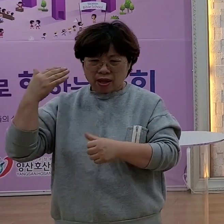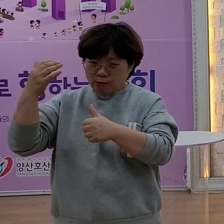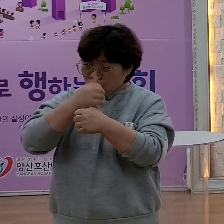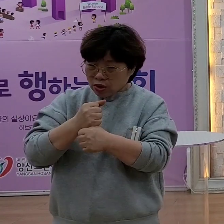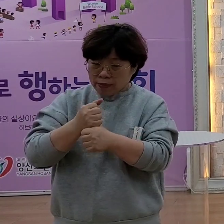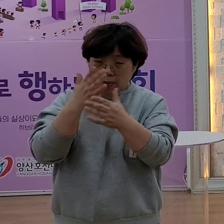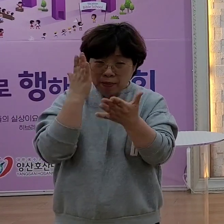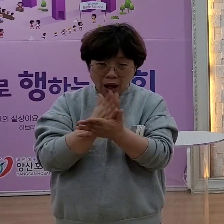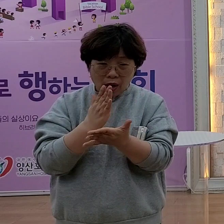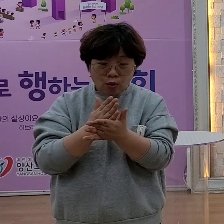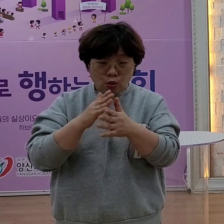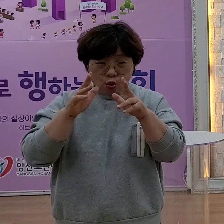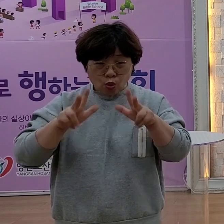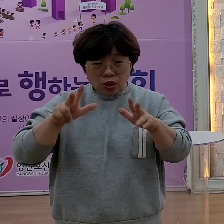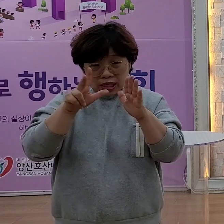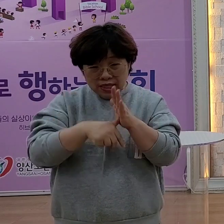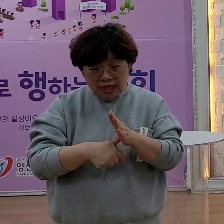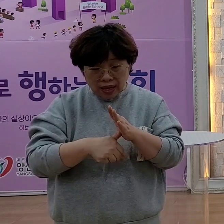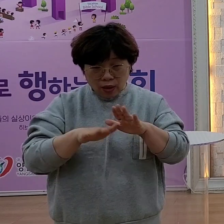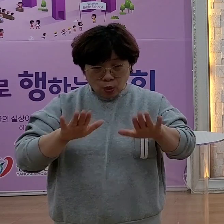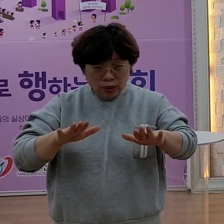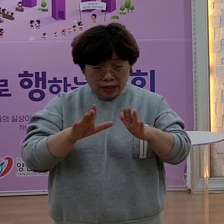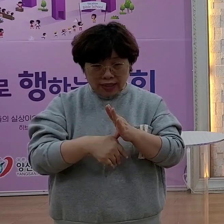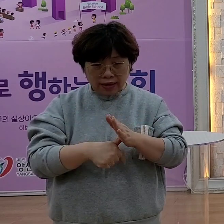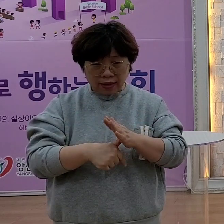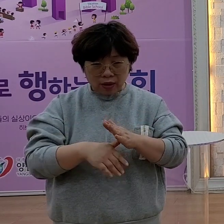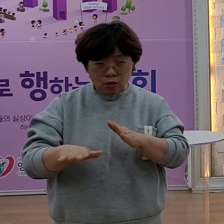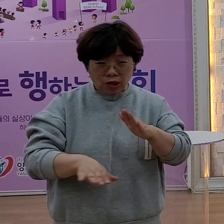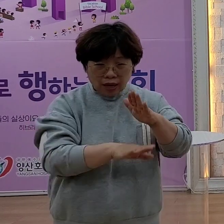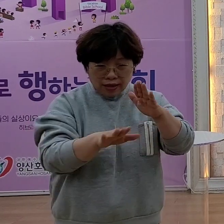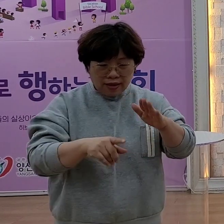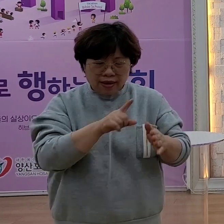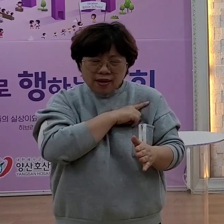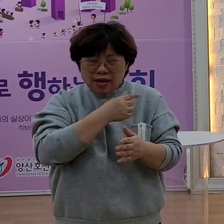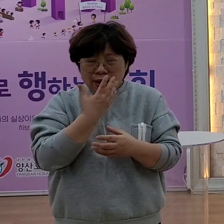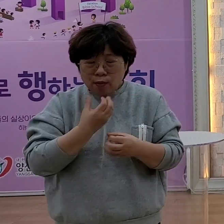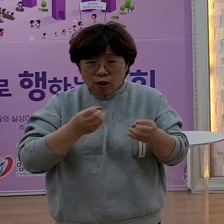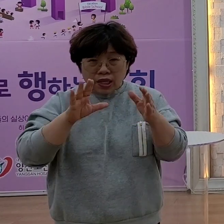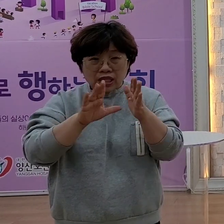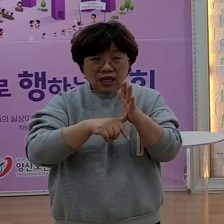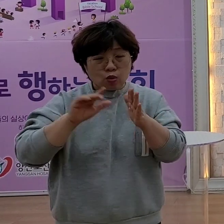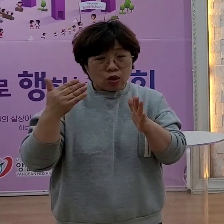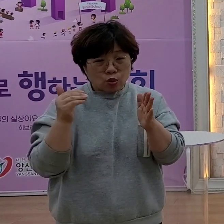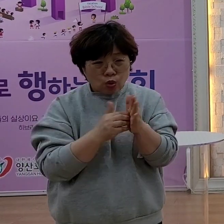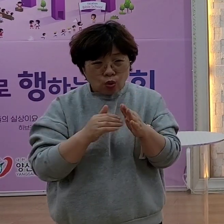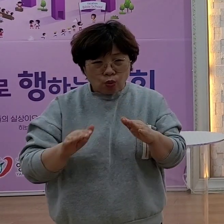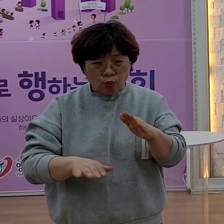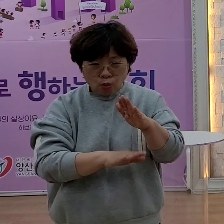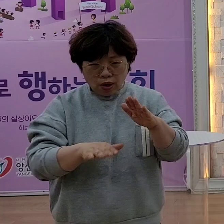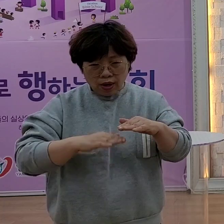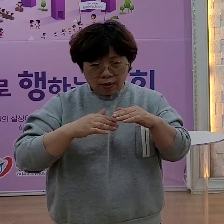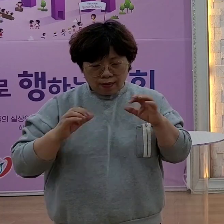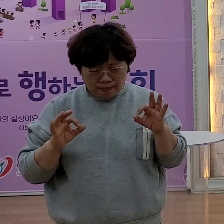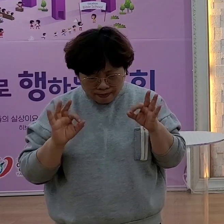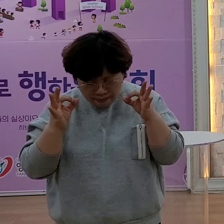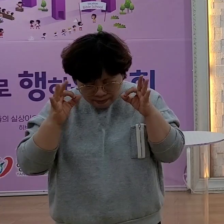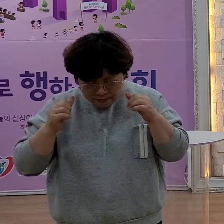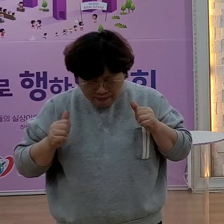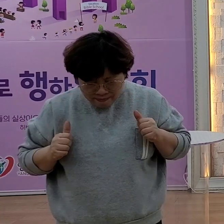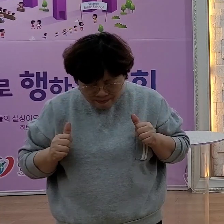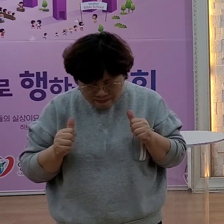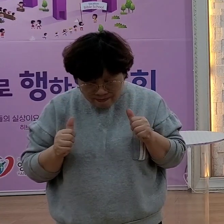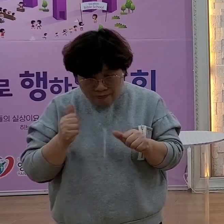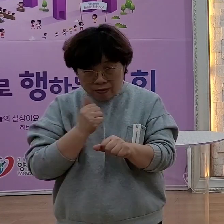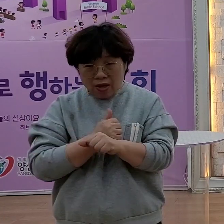말고 오늘 이 시간이 우리 가정의 가장 행복한 시간이 되도록 온 가족이 힘써 오늘의